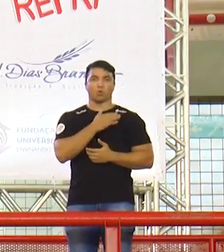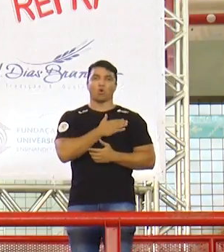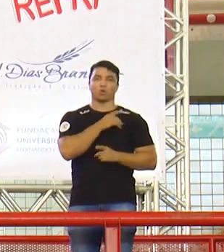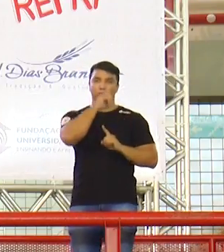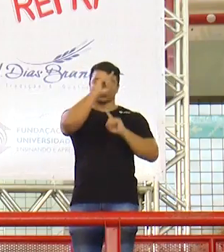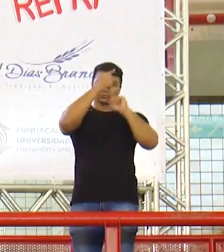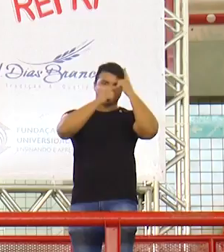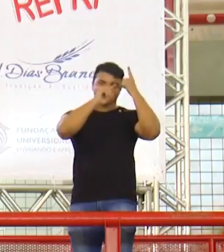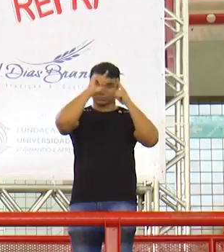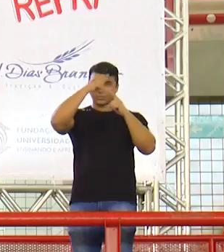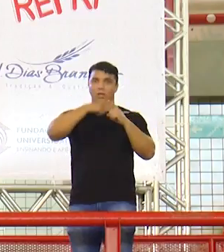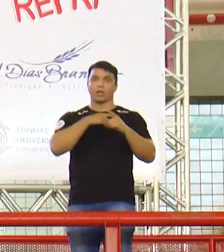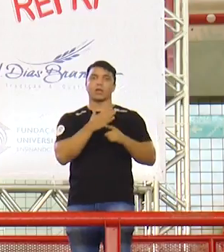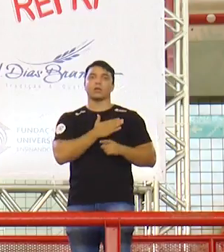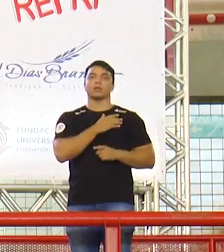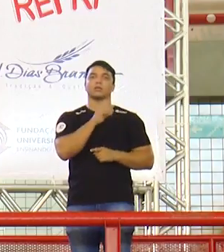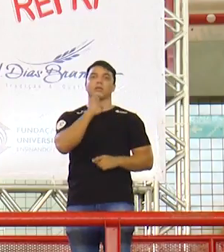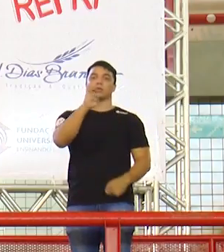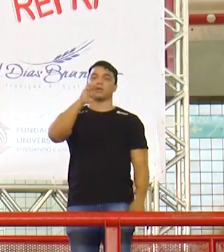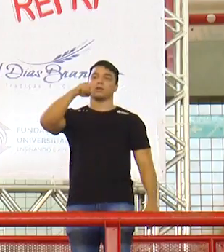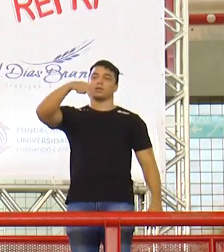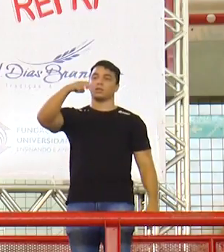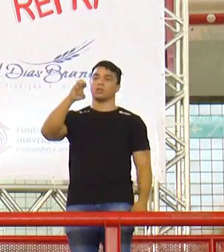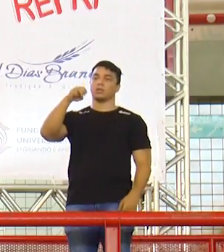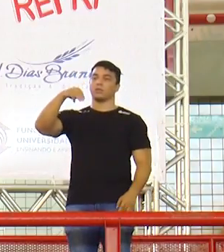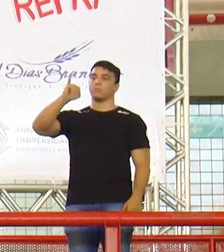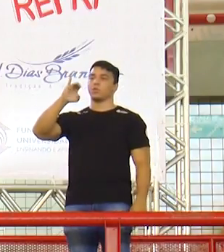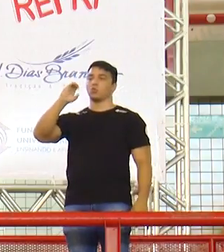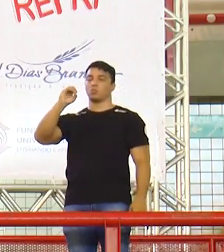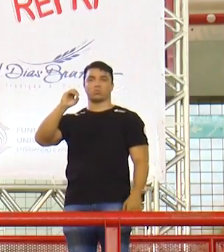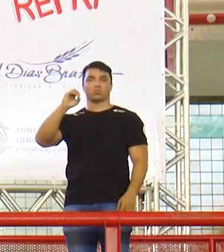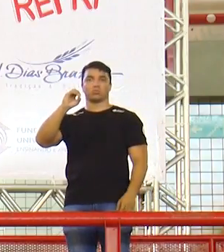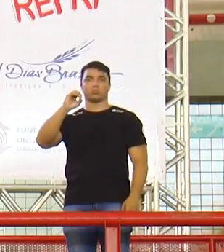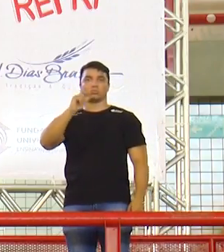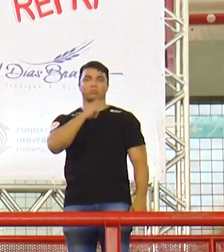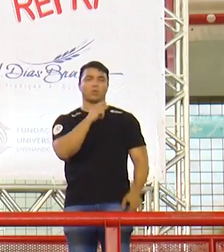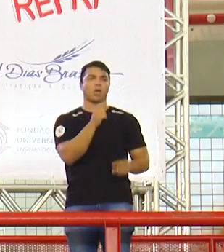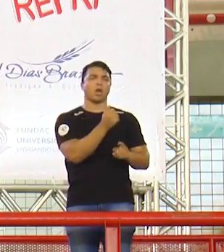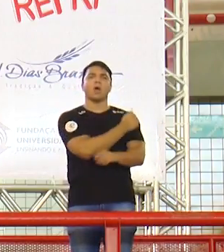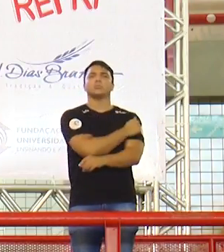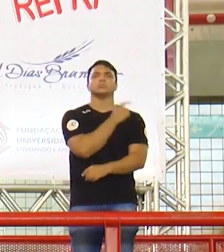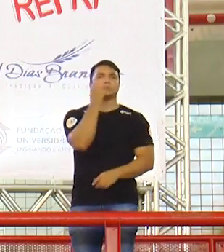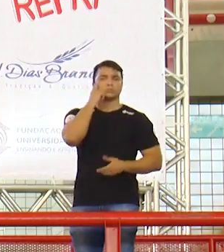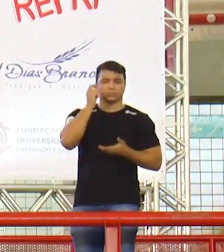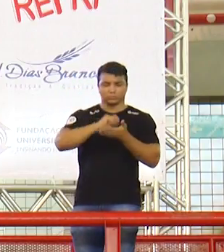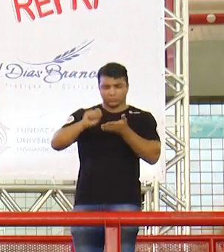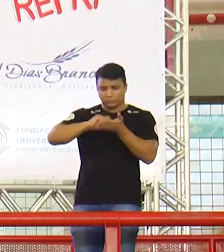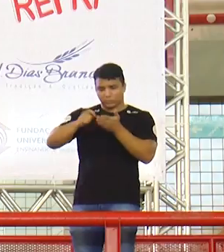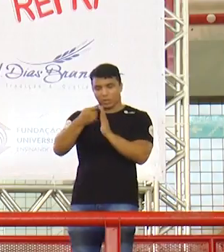palavra. Eu uso muito a palavra enêmico. Uma vez um aluno meu pôs na redação,